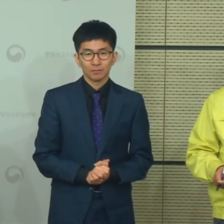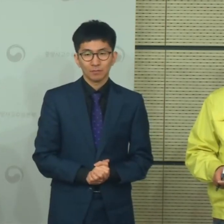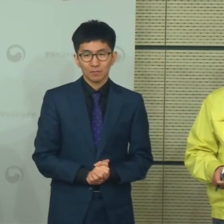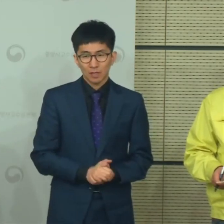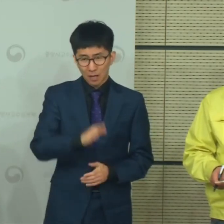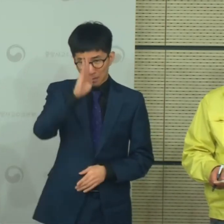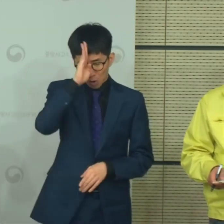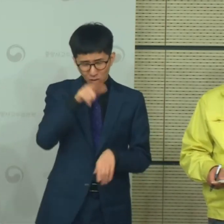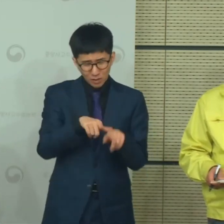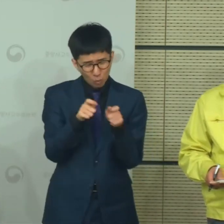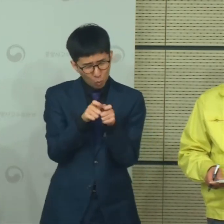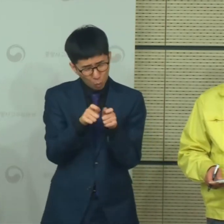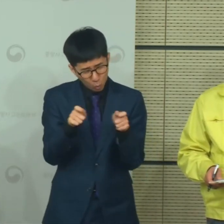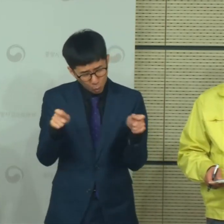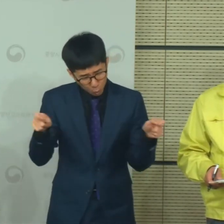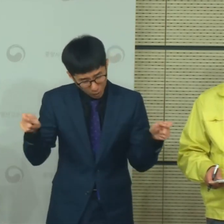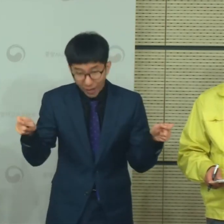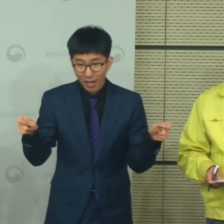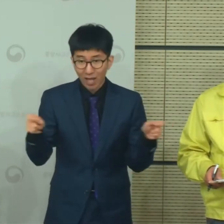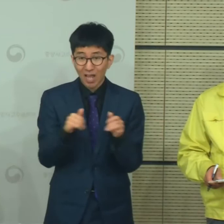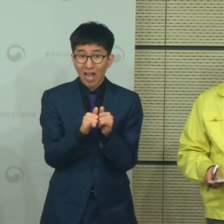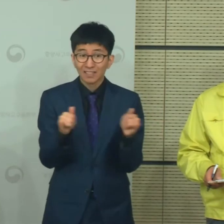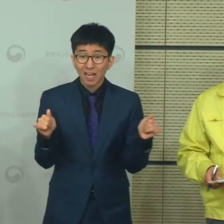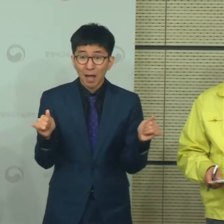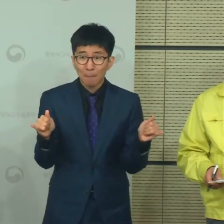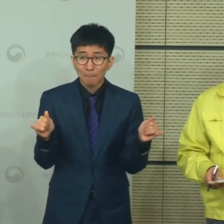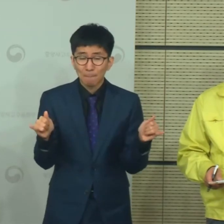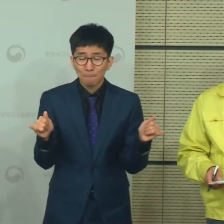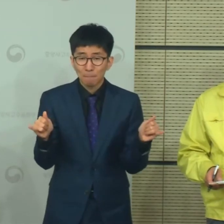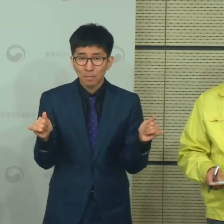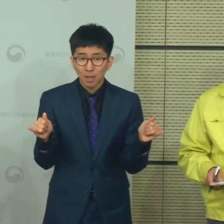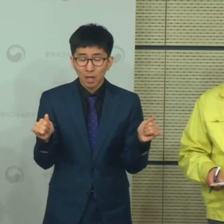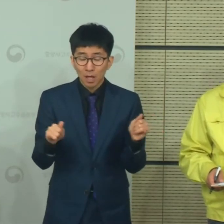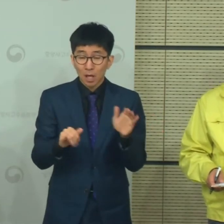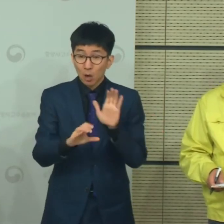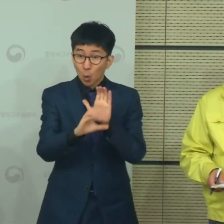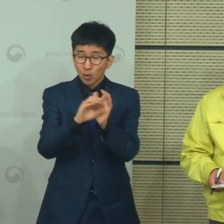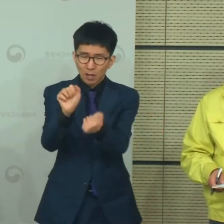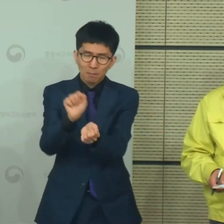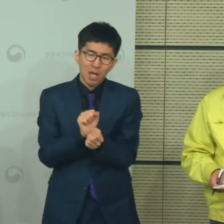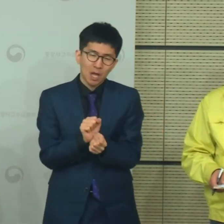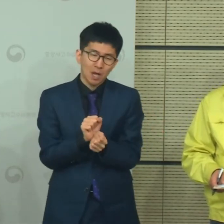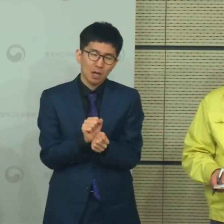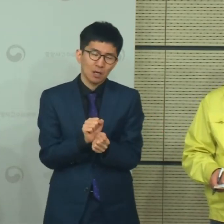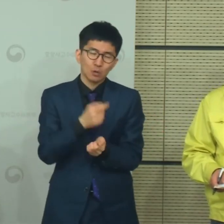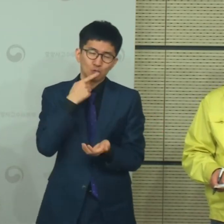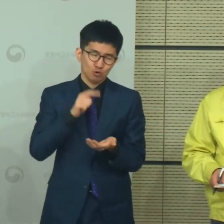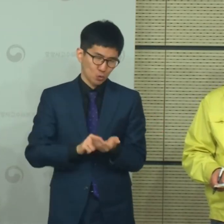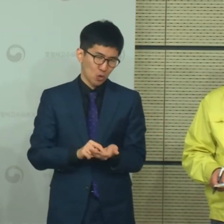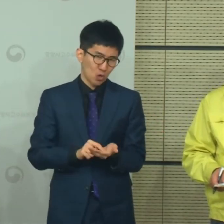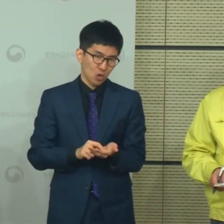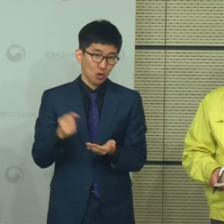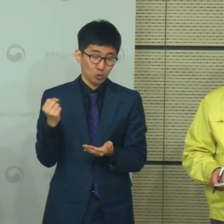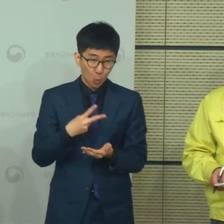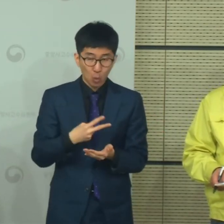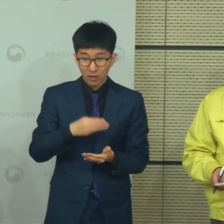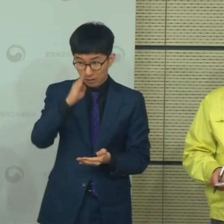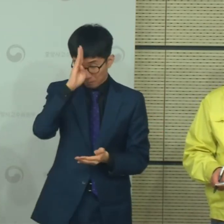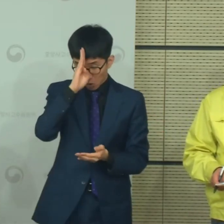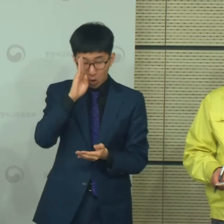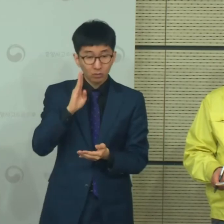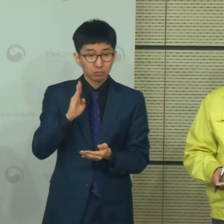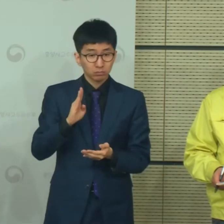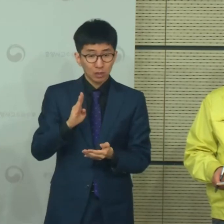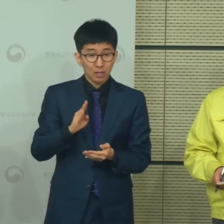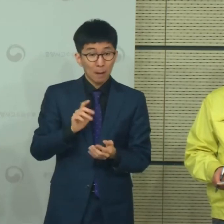만성질환을 가지고 계신 분들이 감염됐을 때 위험도가 훨씬 높아지고 또 환자들의 이동에 따라서 의료기관들의 감염 가능성도